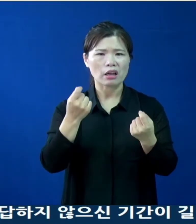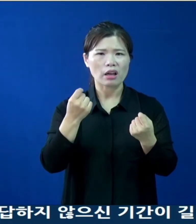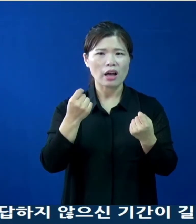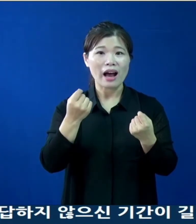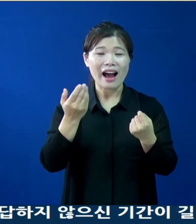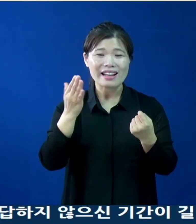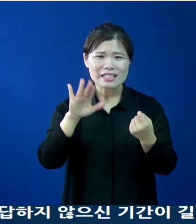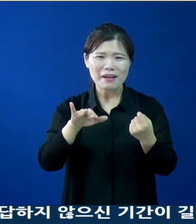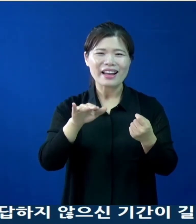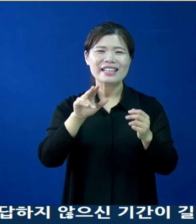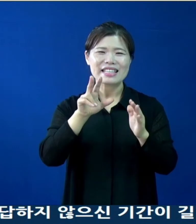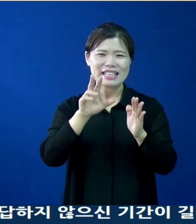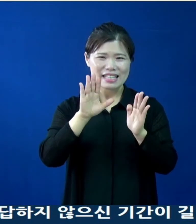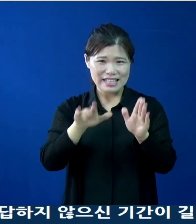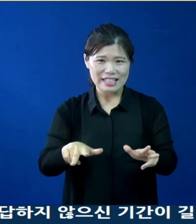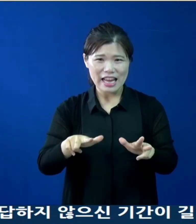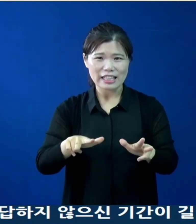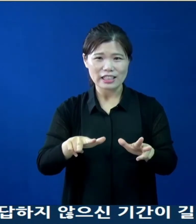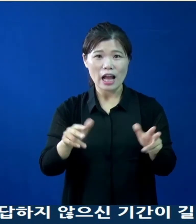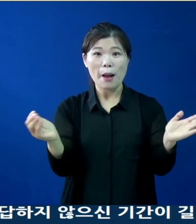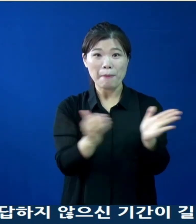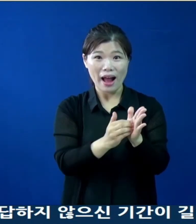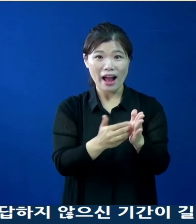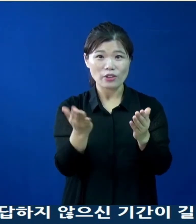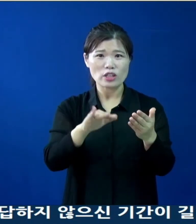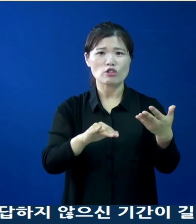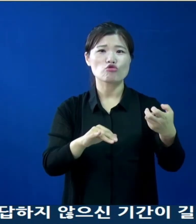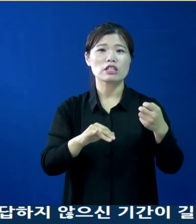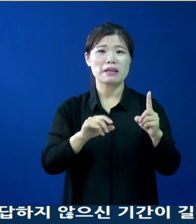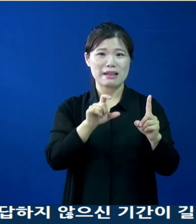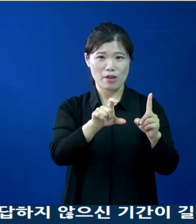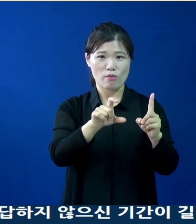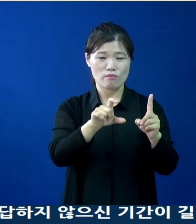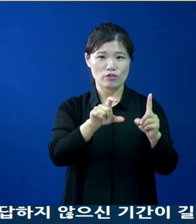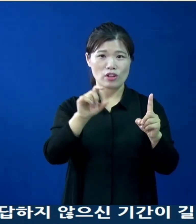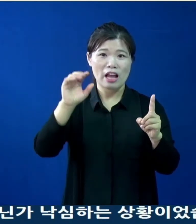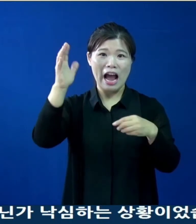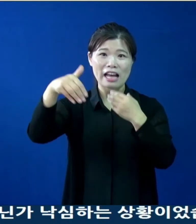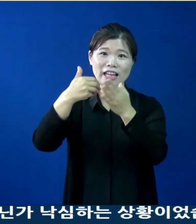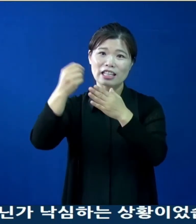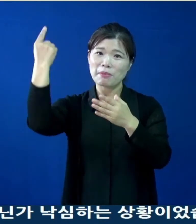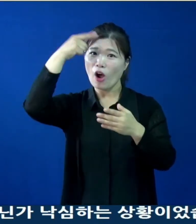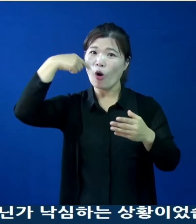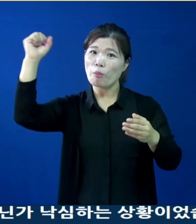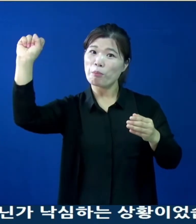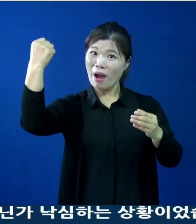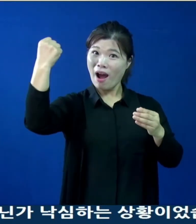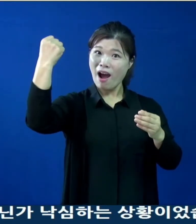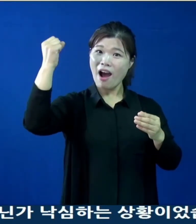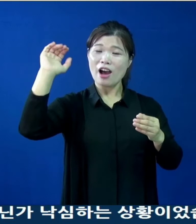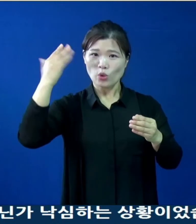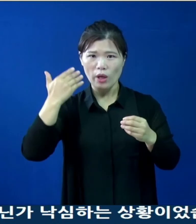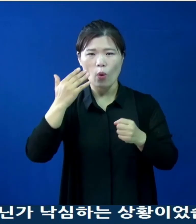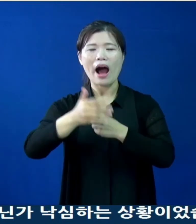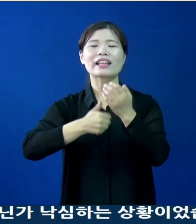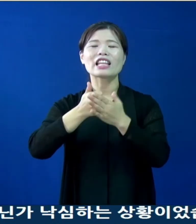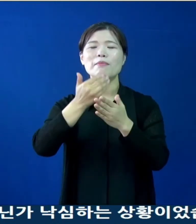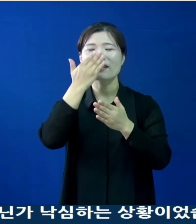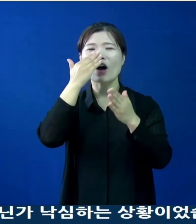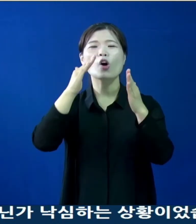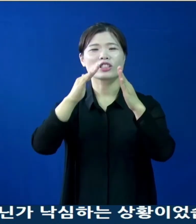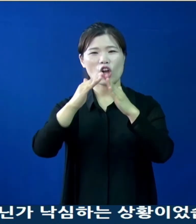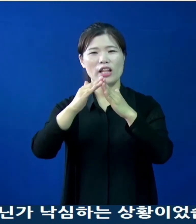보면서 하나님과 소통이 이루어지면서 하나님의 성전 안에 들어갈 수 있는 기회가